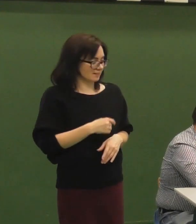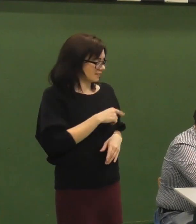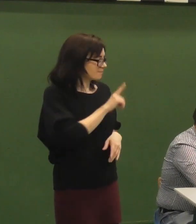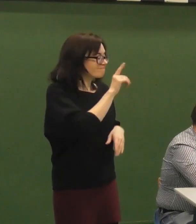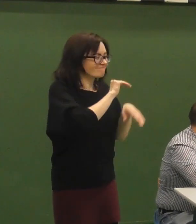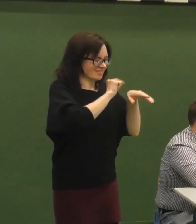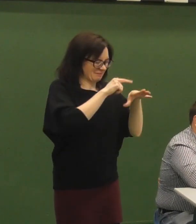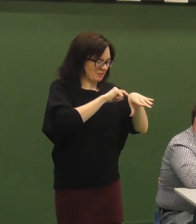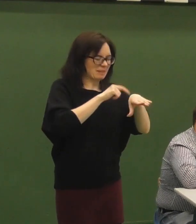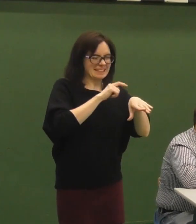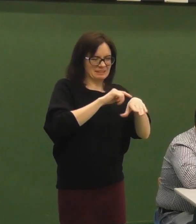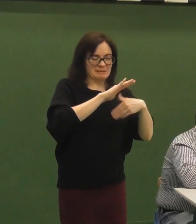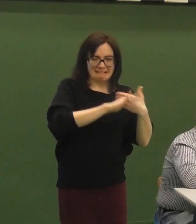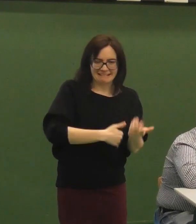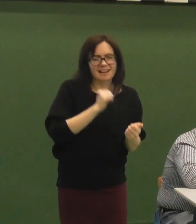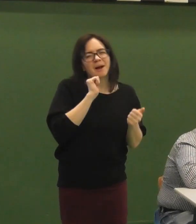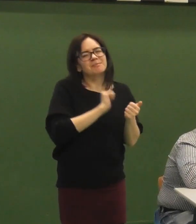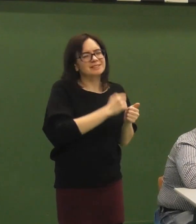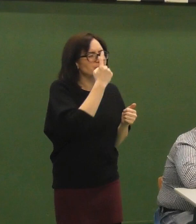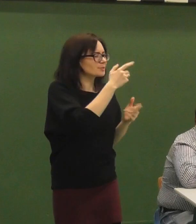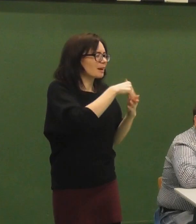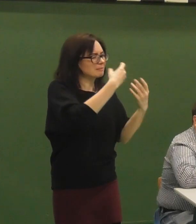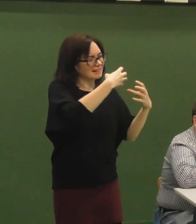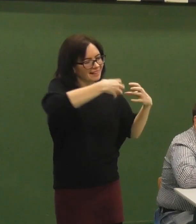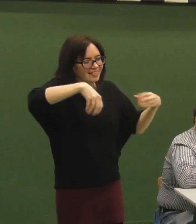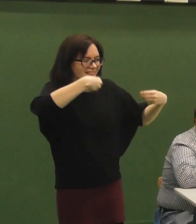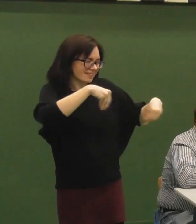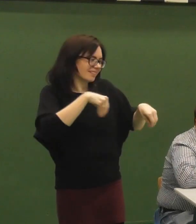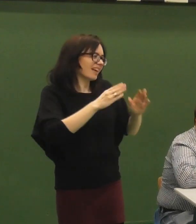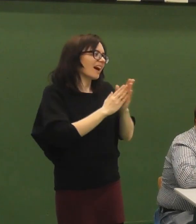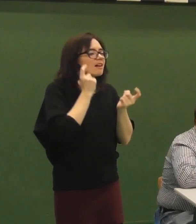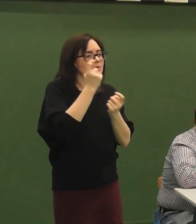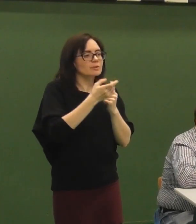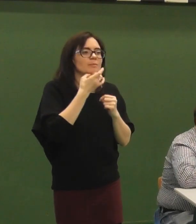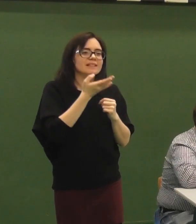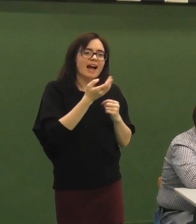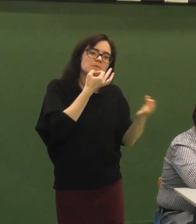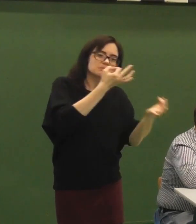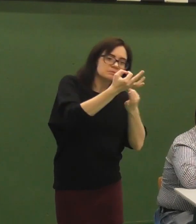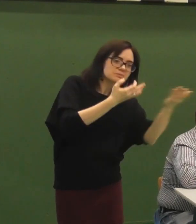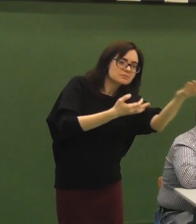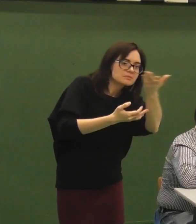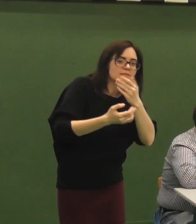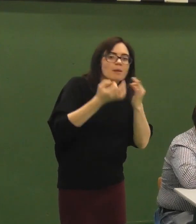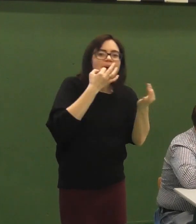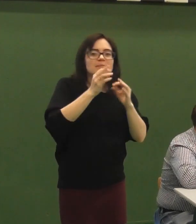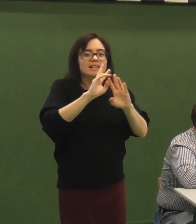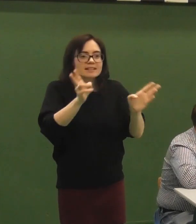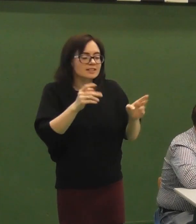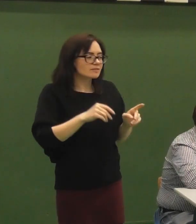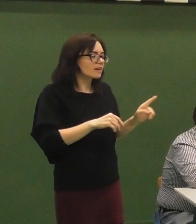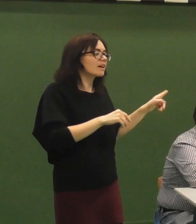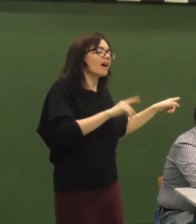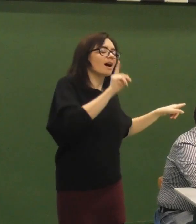biztos tudnak sokat mesélni. Igen. Inkább átadnám a szót, akinek kérdése van, nyugodtan elteheti. Már erre mentem, és